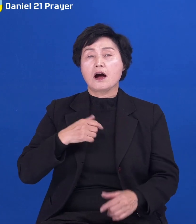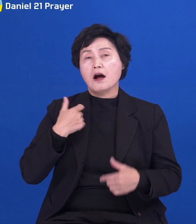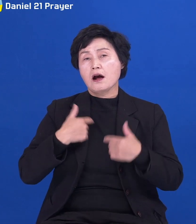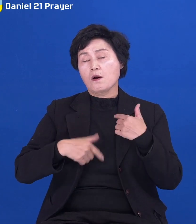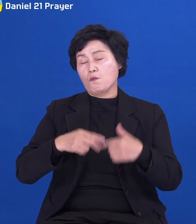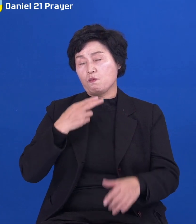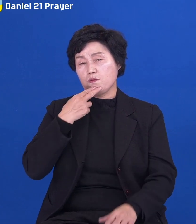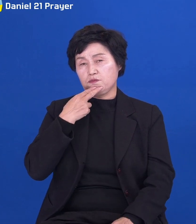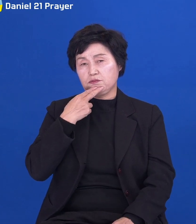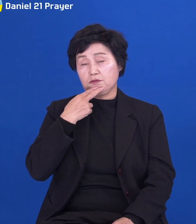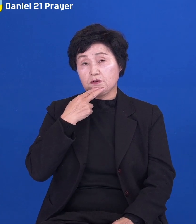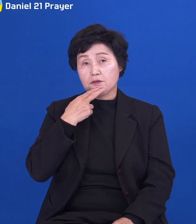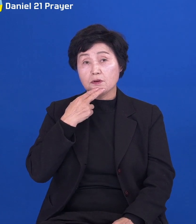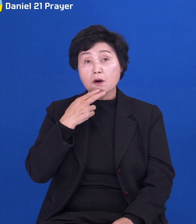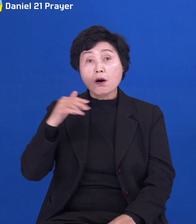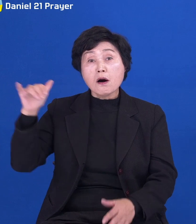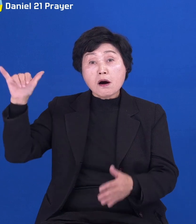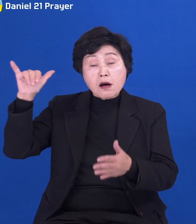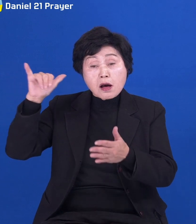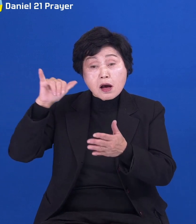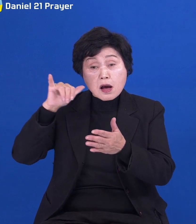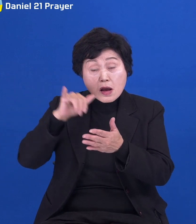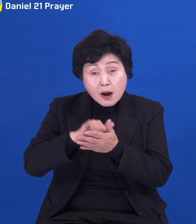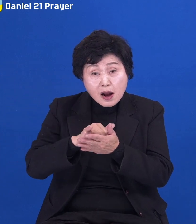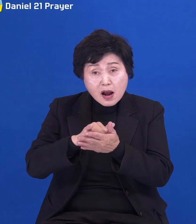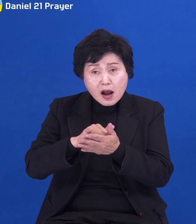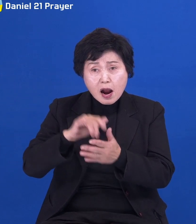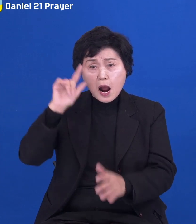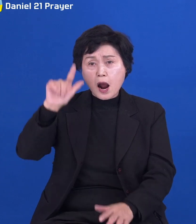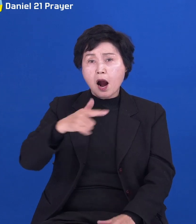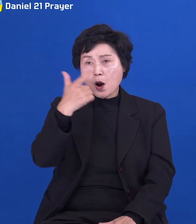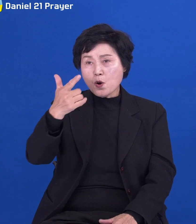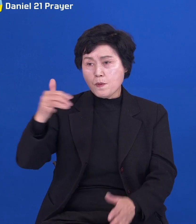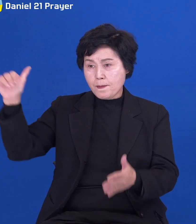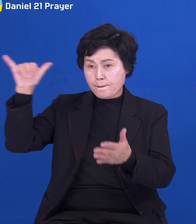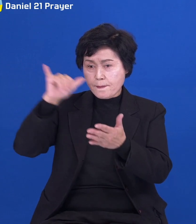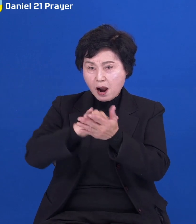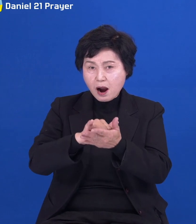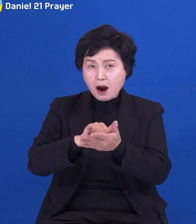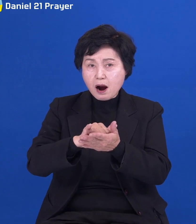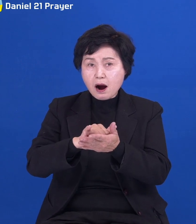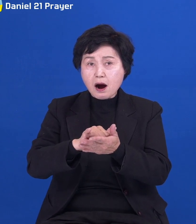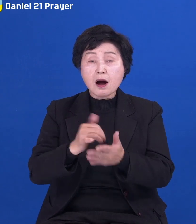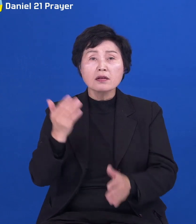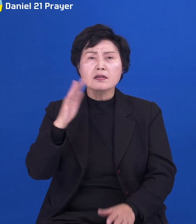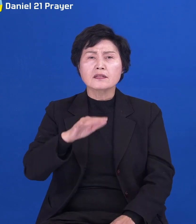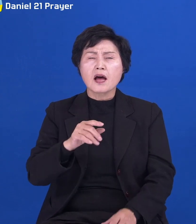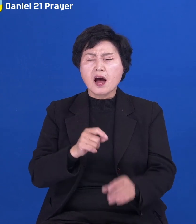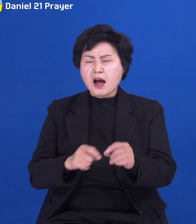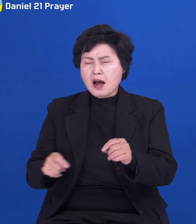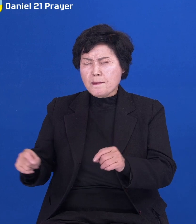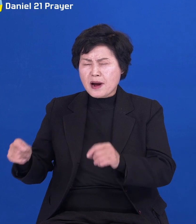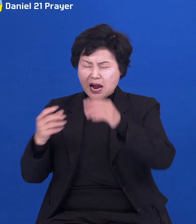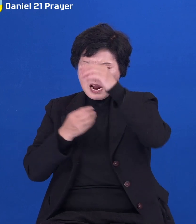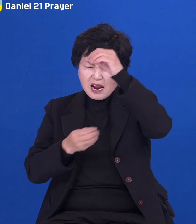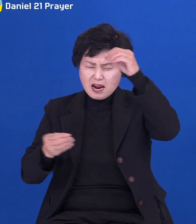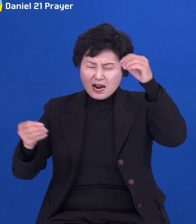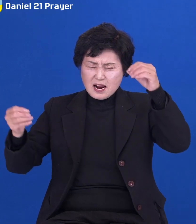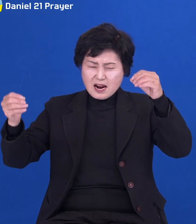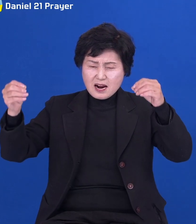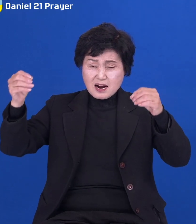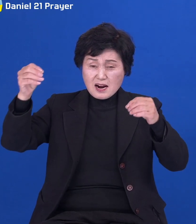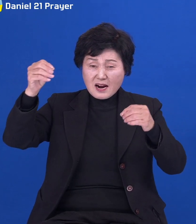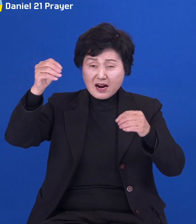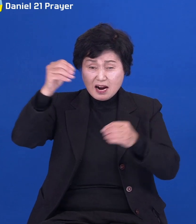비행기를 타고 하루면 오는 이 길을 지금 몇 달 몇 길을 돌아서 왔고, 사람이 사람처럼 살아보겠다고, 이